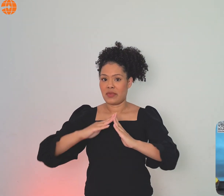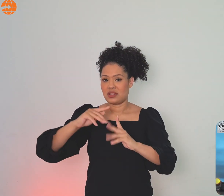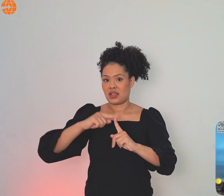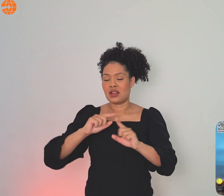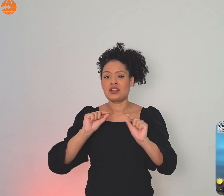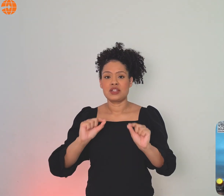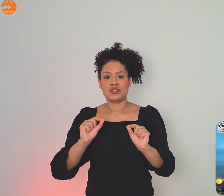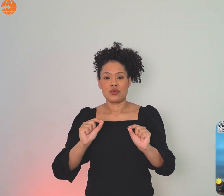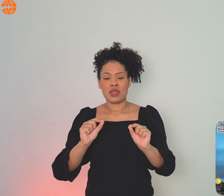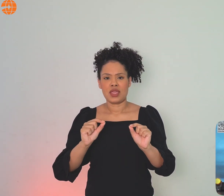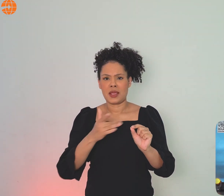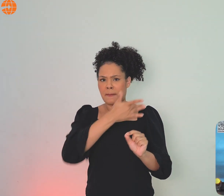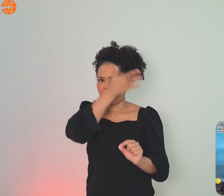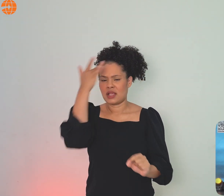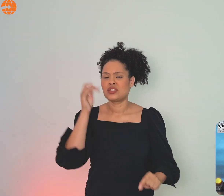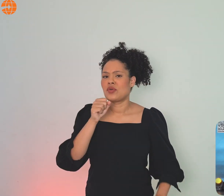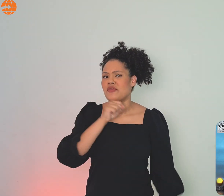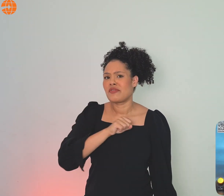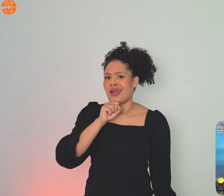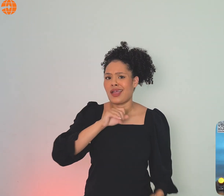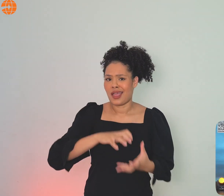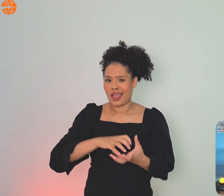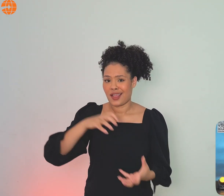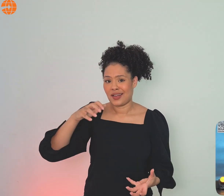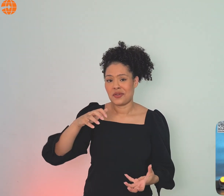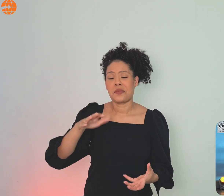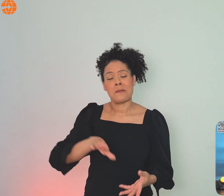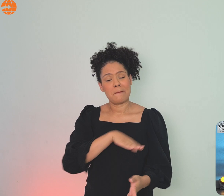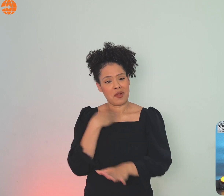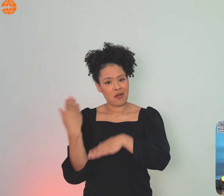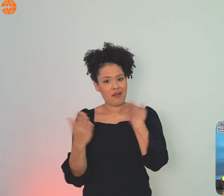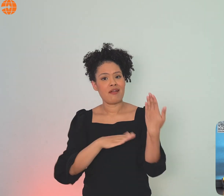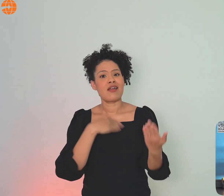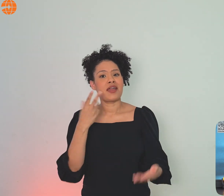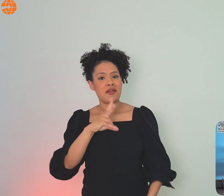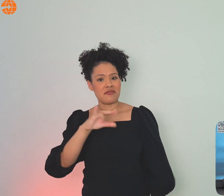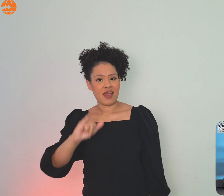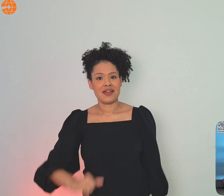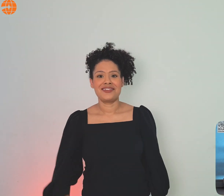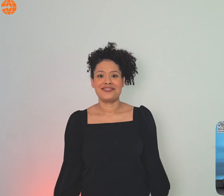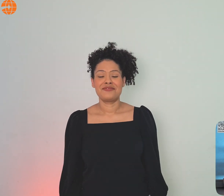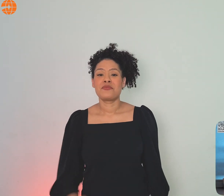morrer, e aí alguém apaga a luz.